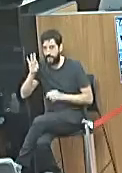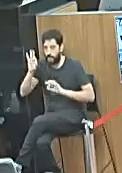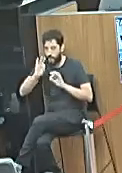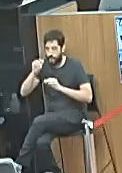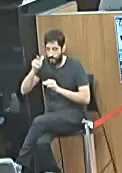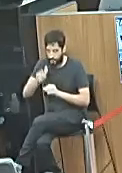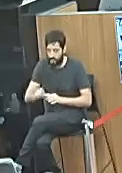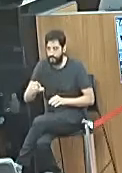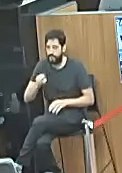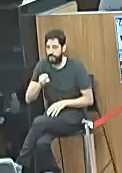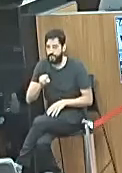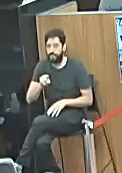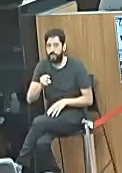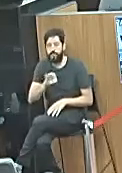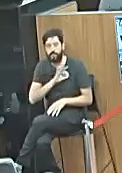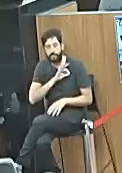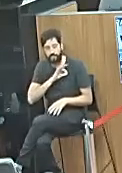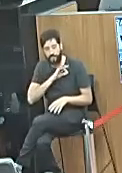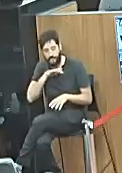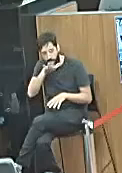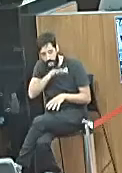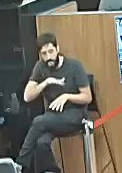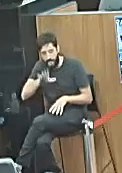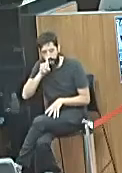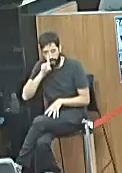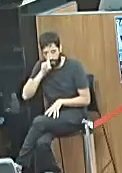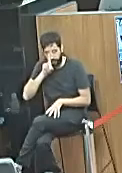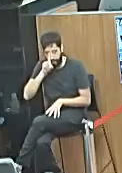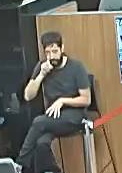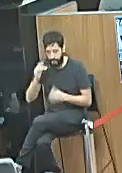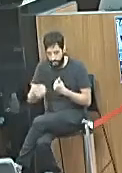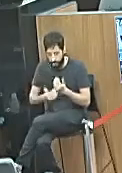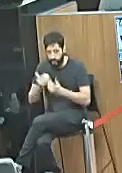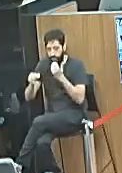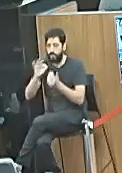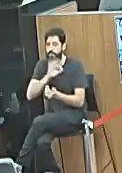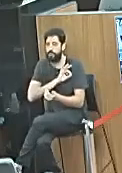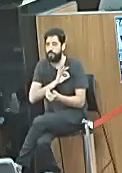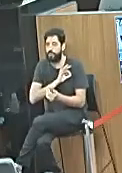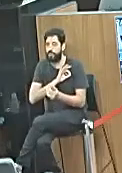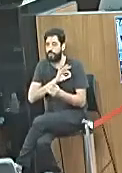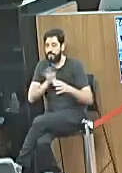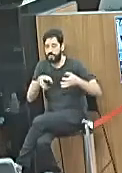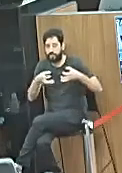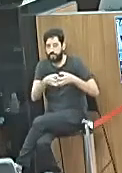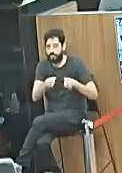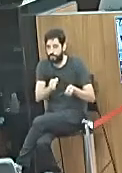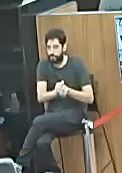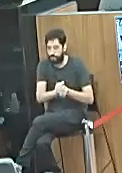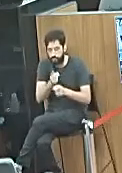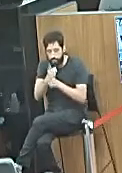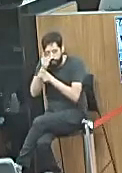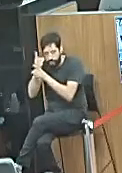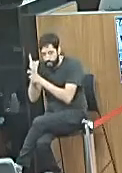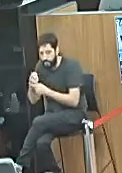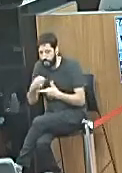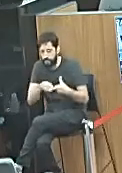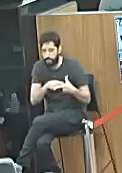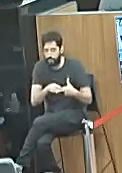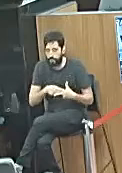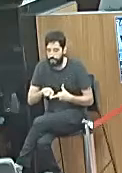policiamento da área de risco que vem desenvolvendo ações de polícia comunitária identificando os problemas